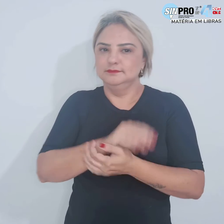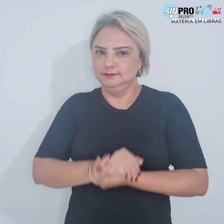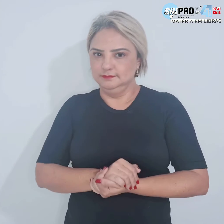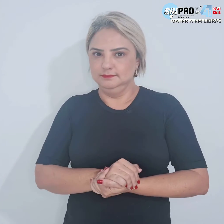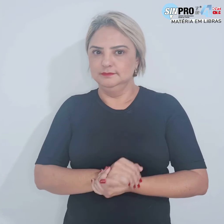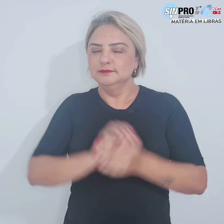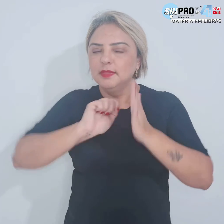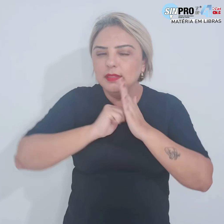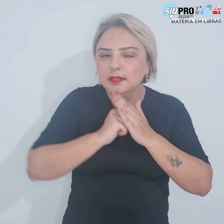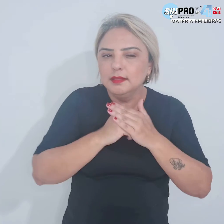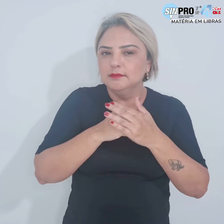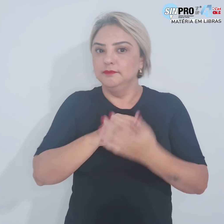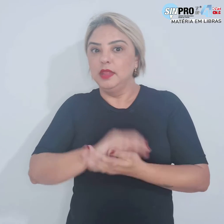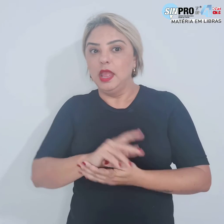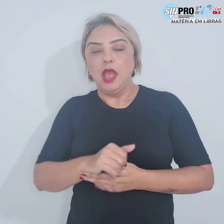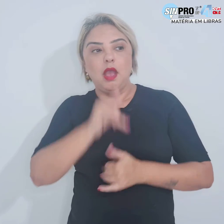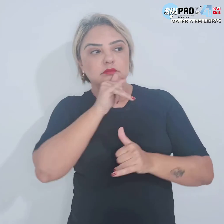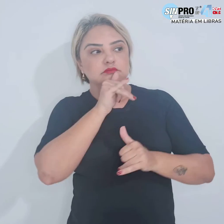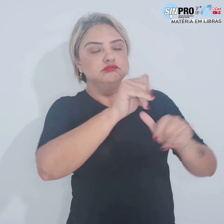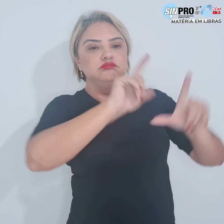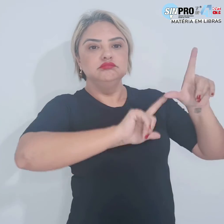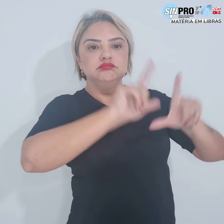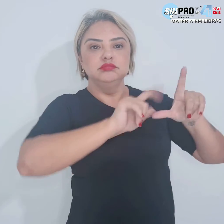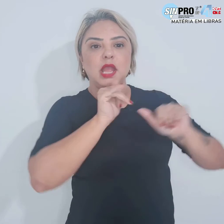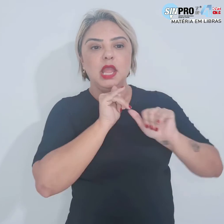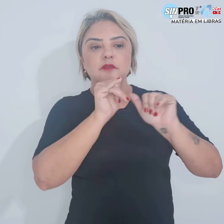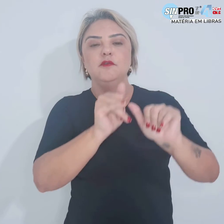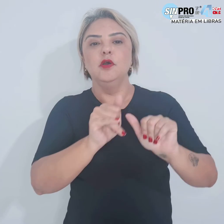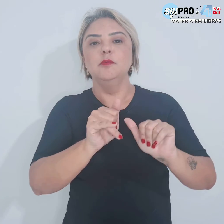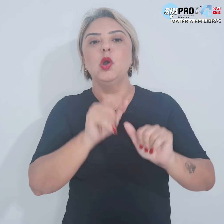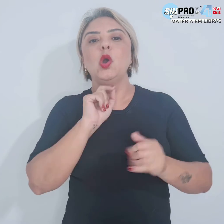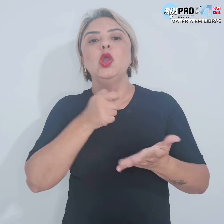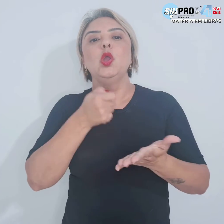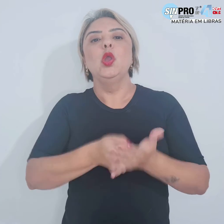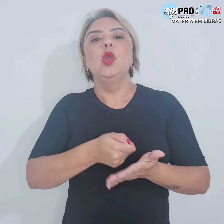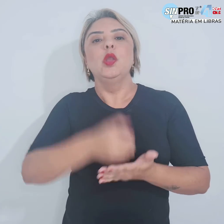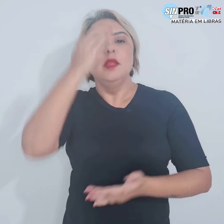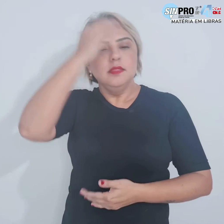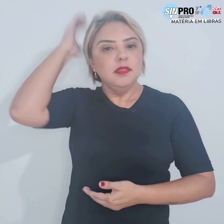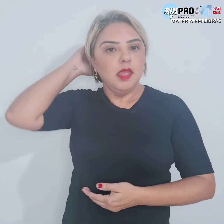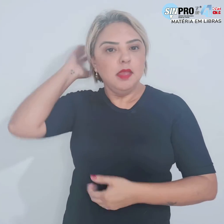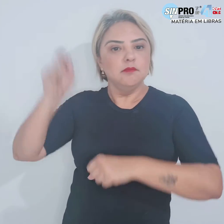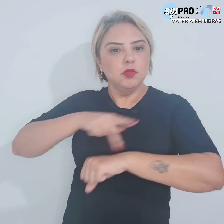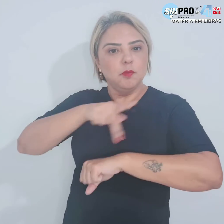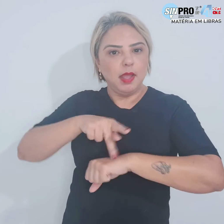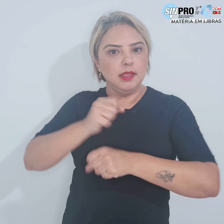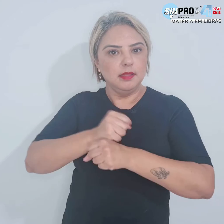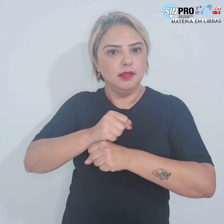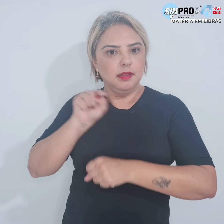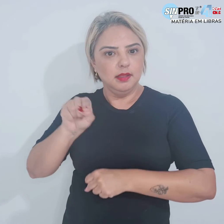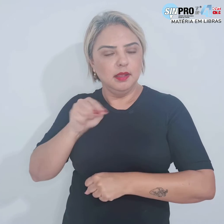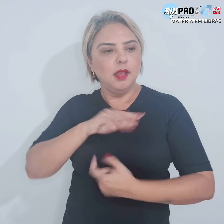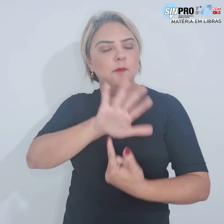sigiloso. Na época, a imprensa informou que a agenda de Temer em Davos, naquele